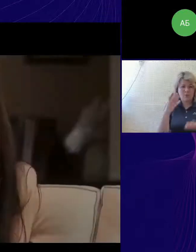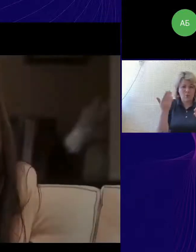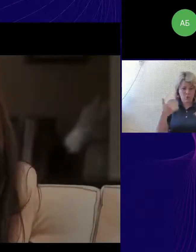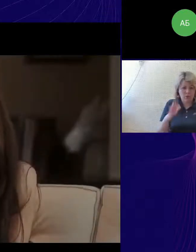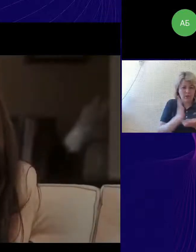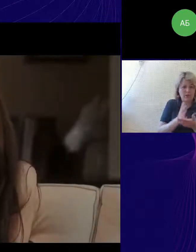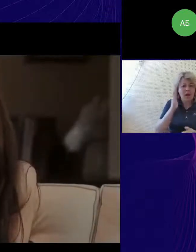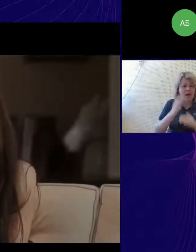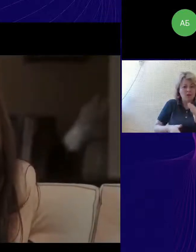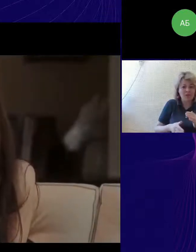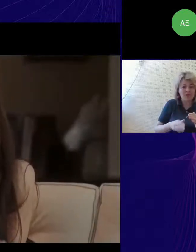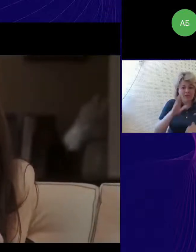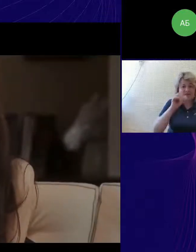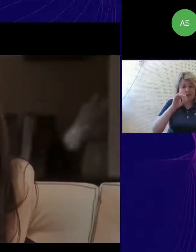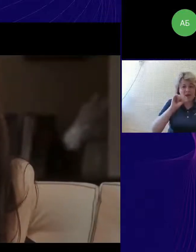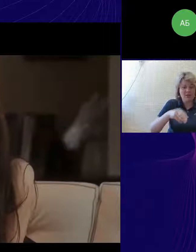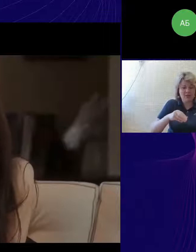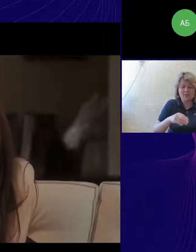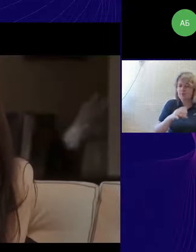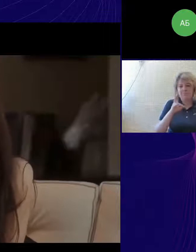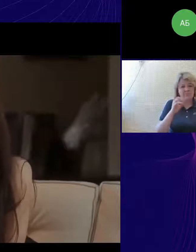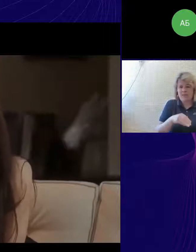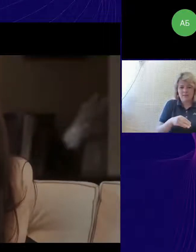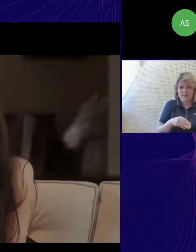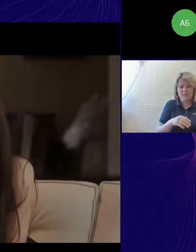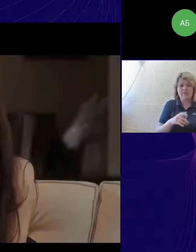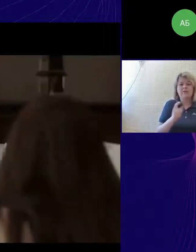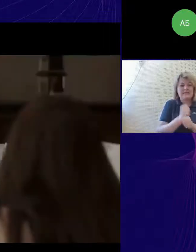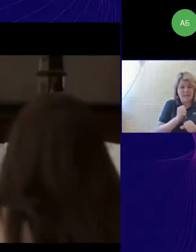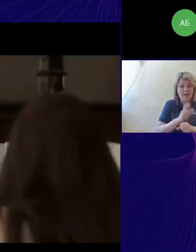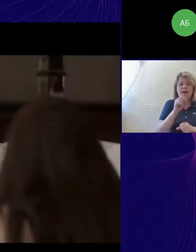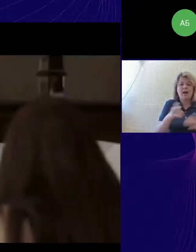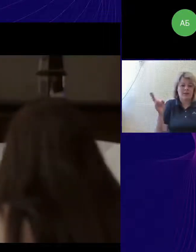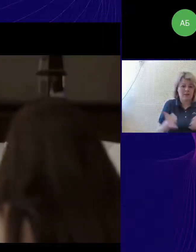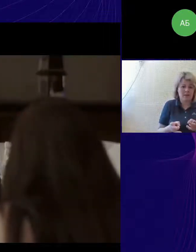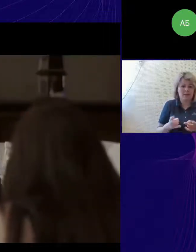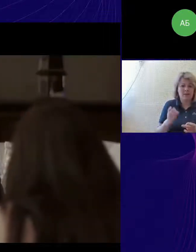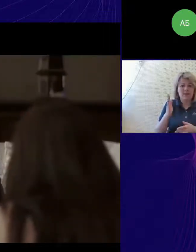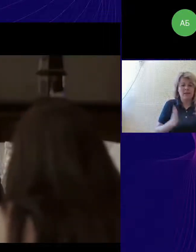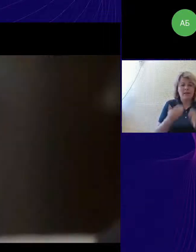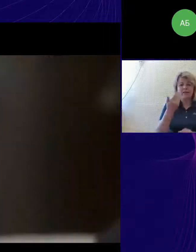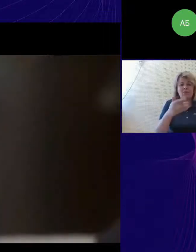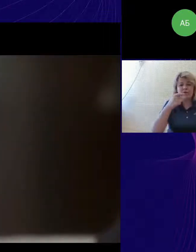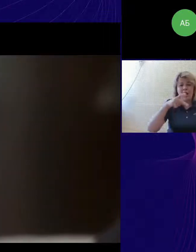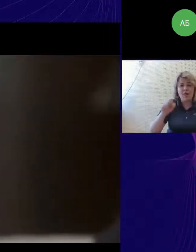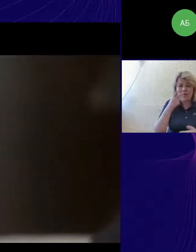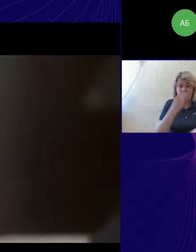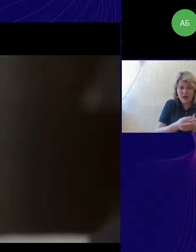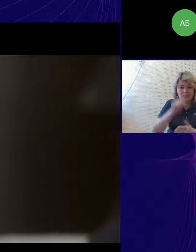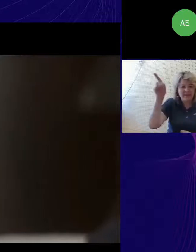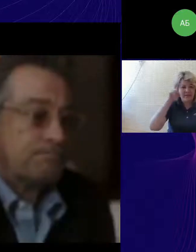Нет. Как надо. Что? Или твой гала-показ в Каннах будет отменен, а я заберу фильм и сама все перемонтирую.